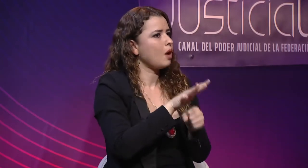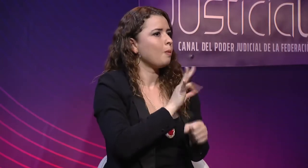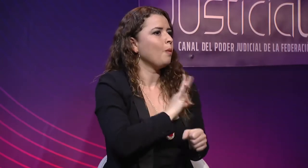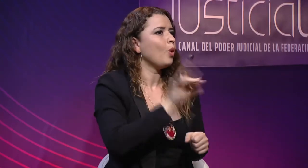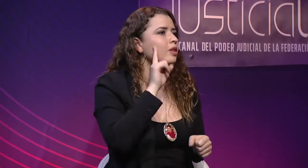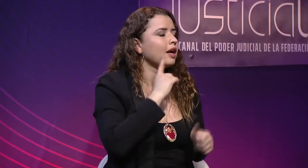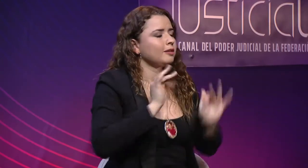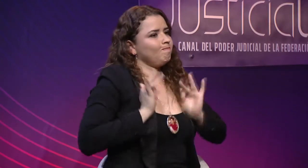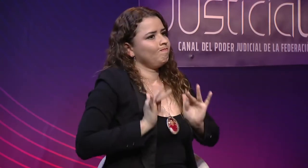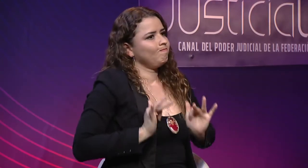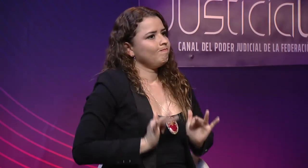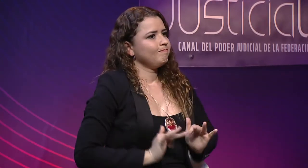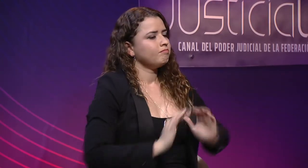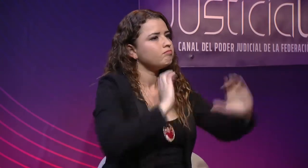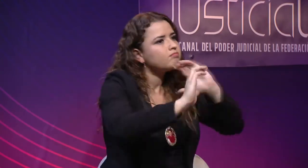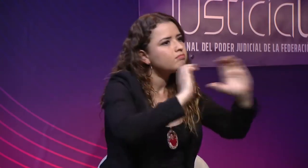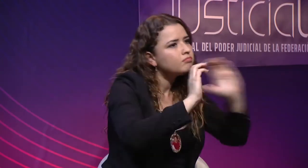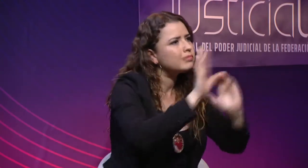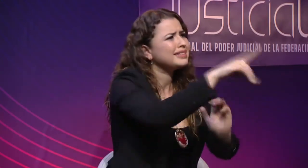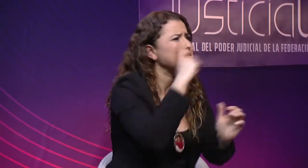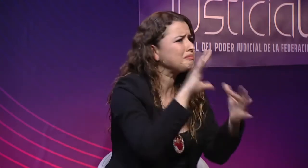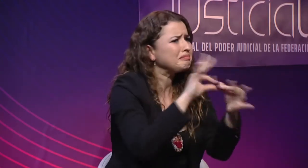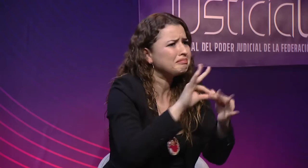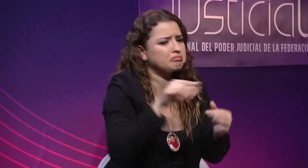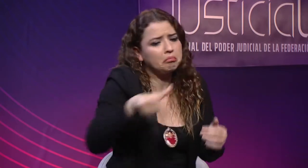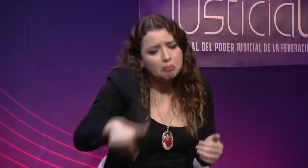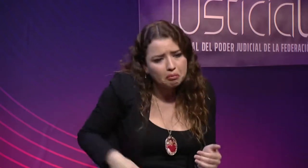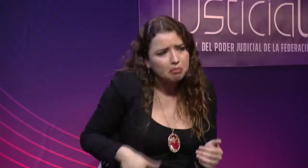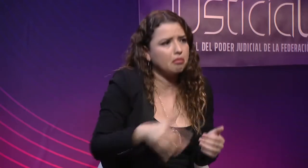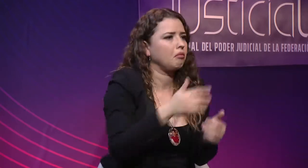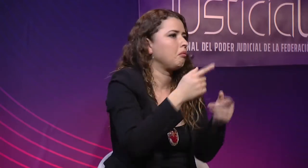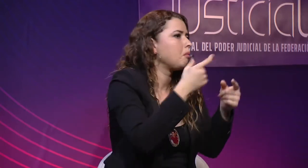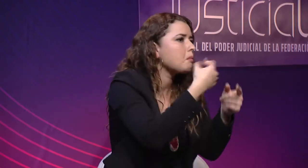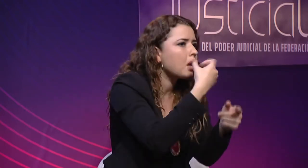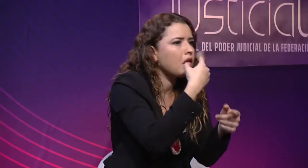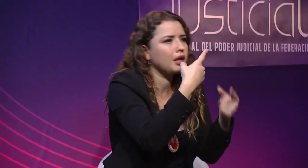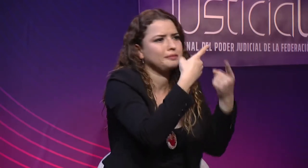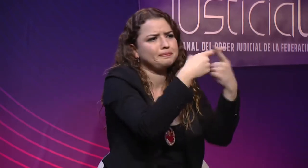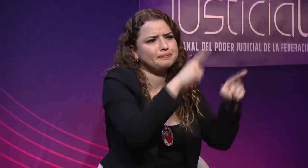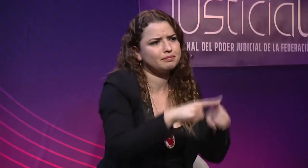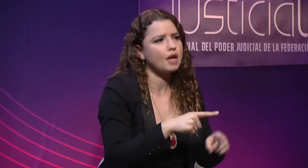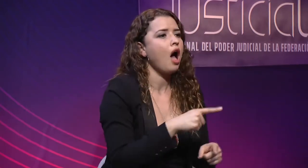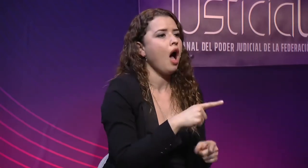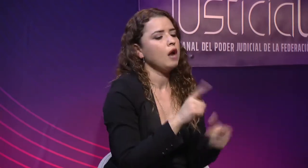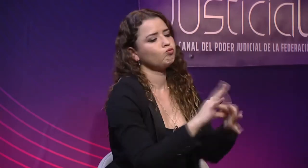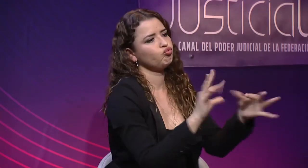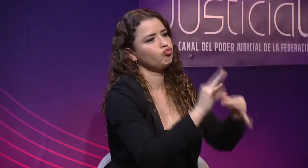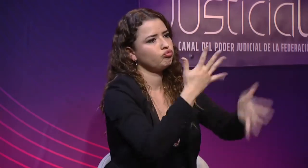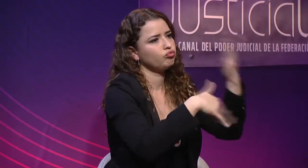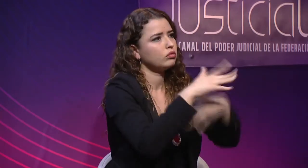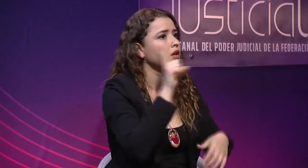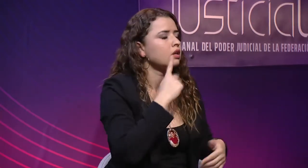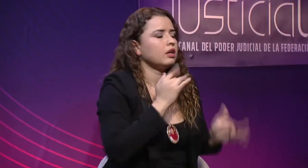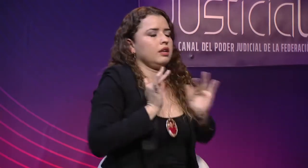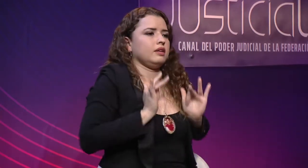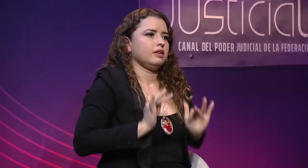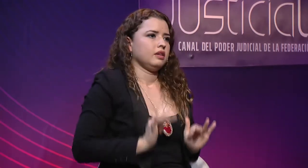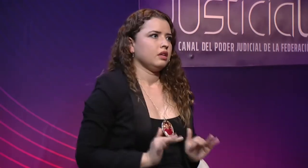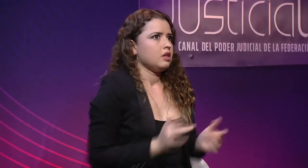cierto es que podría ser mucho más funcional que el médico aprendiera bien lengua de señas o aprendiera lo básico de lengua de señas y pudiera decirte,